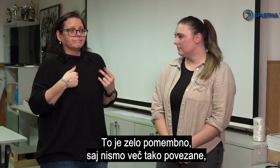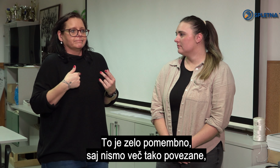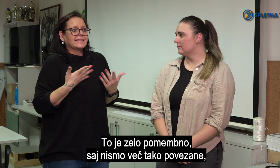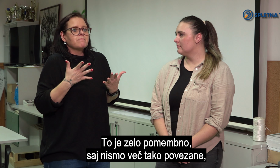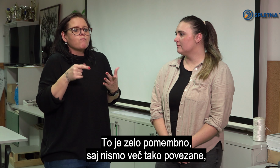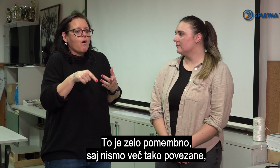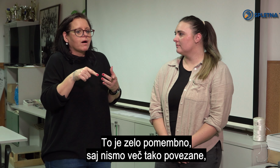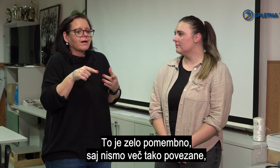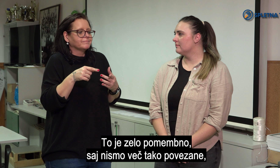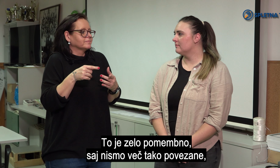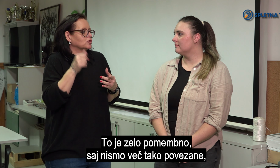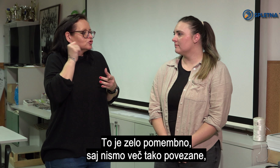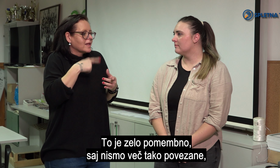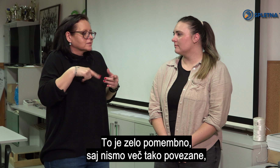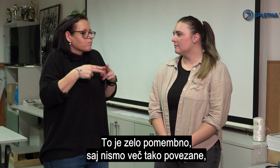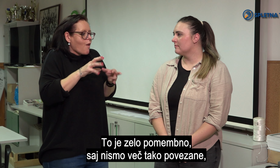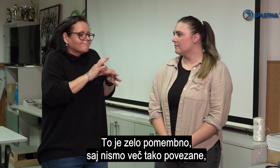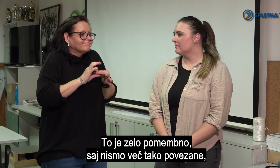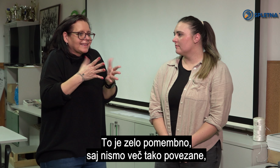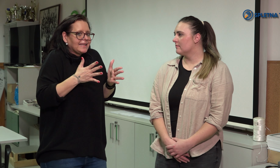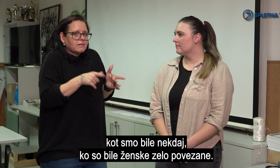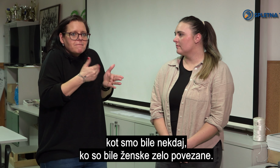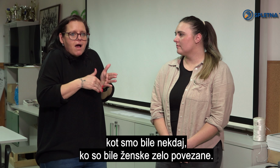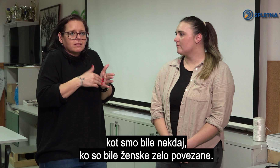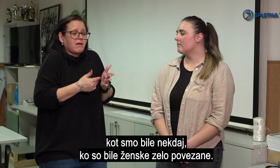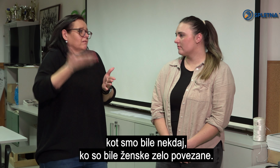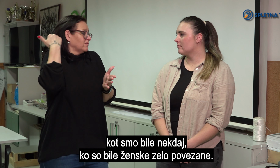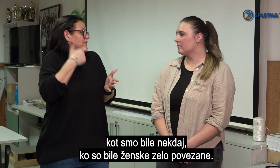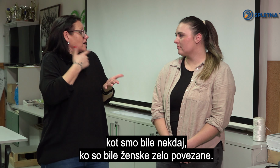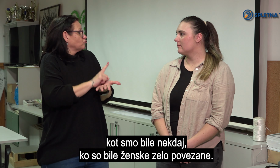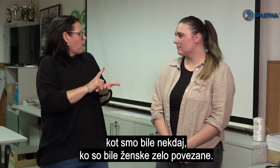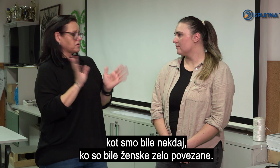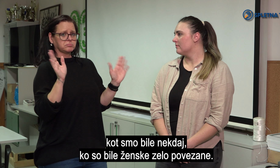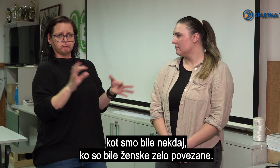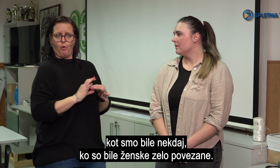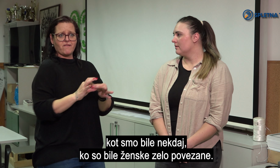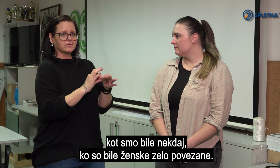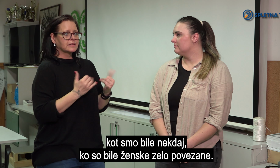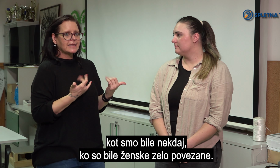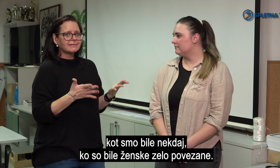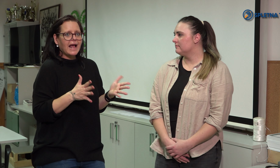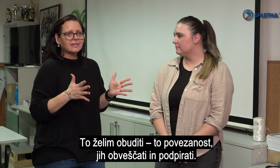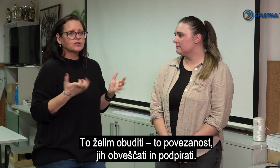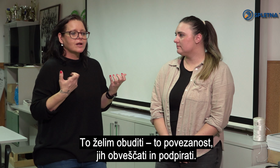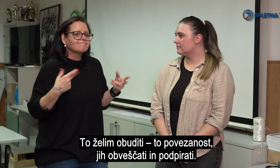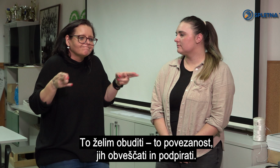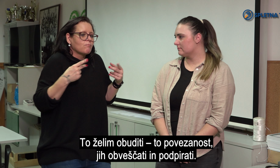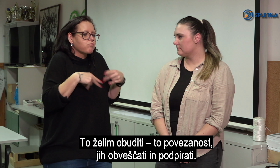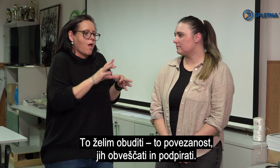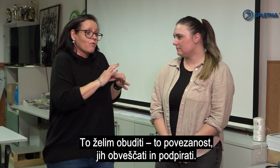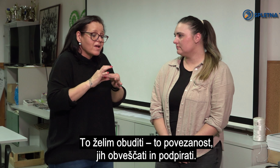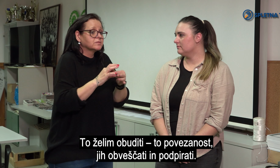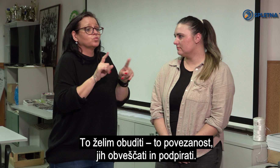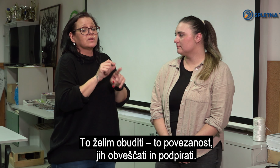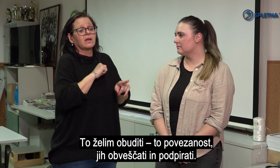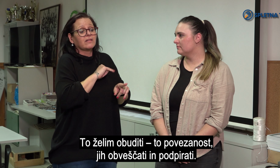zelo pomembno, saj nismo več tako povezane, kot smo bile nekdaj, ko so bile ženske zelo povezane. To želimo buditi.